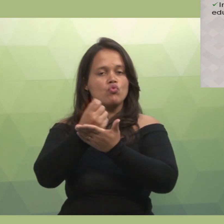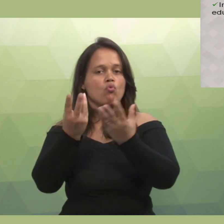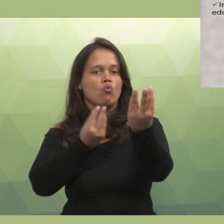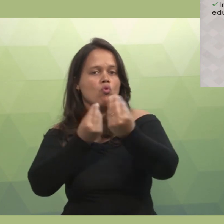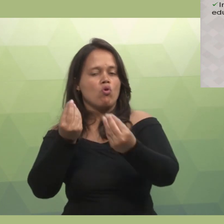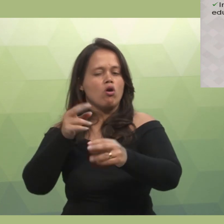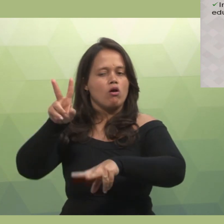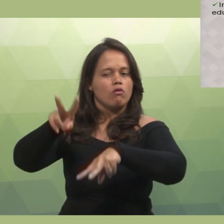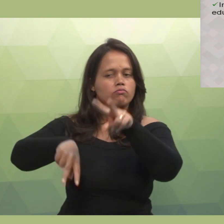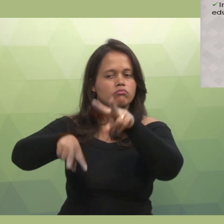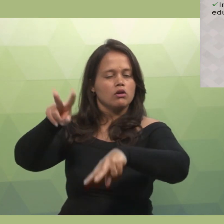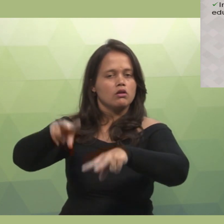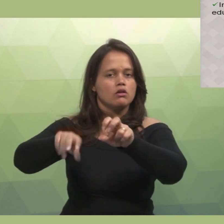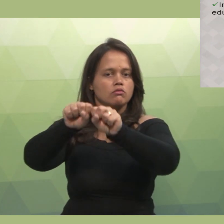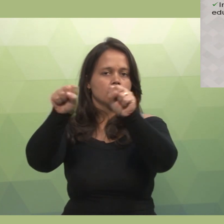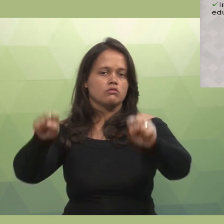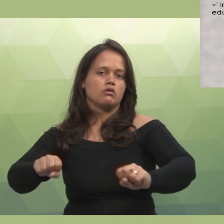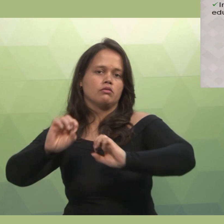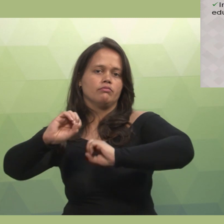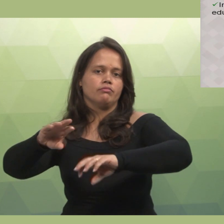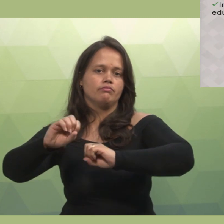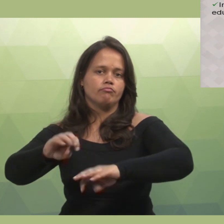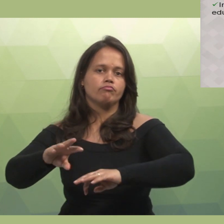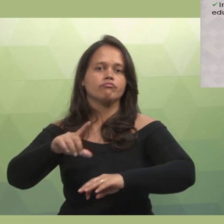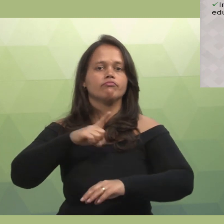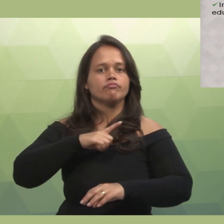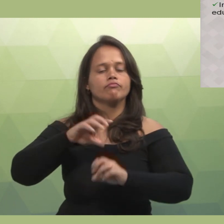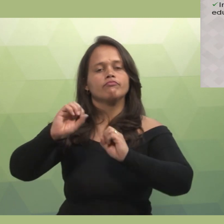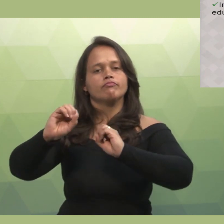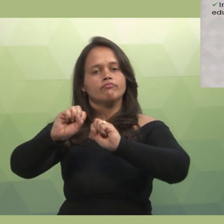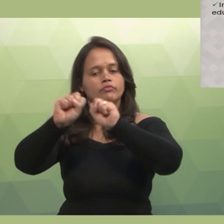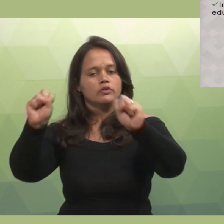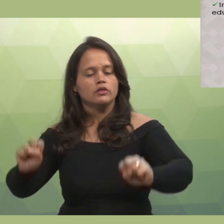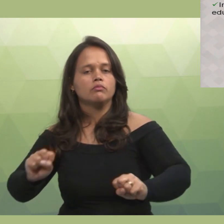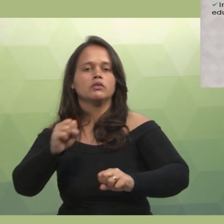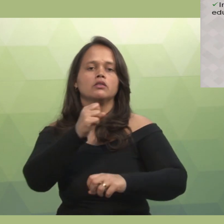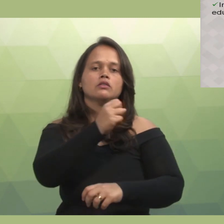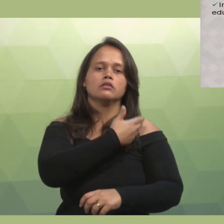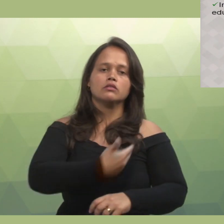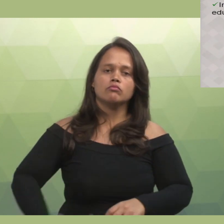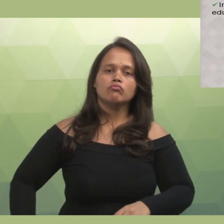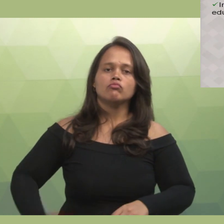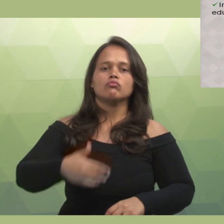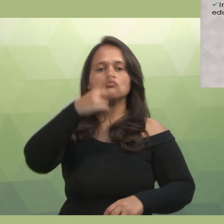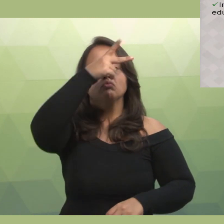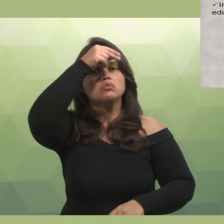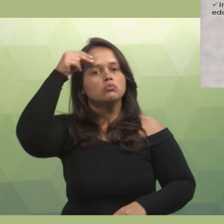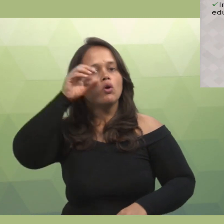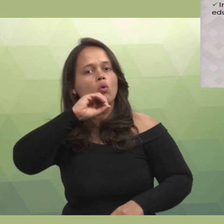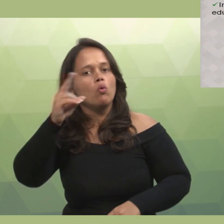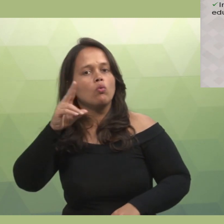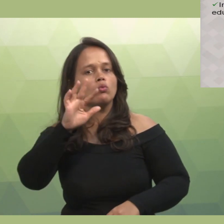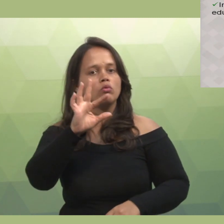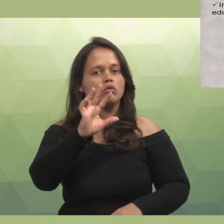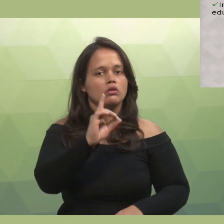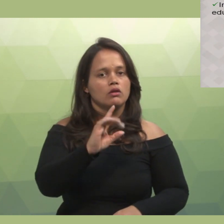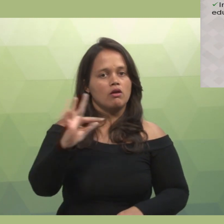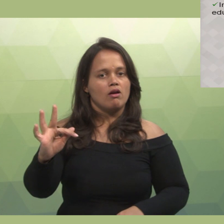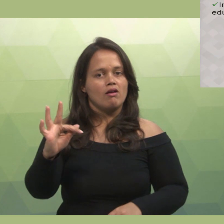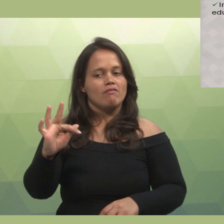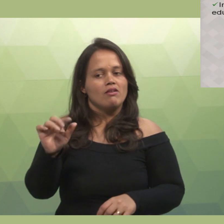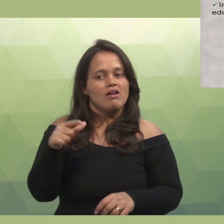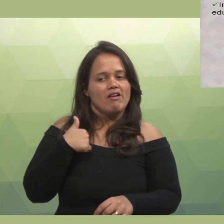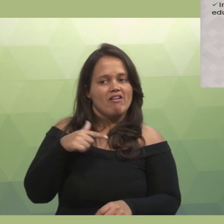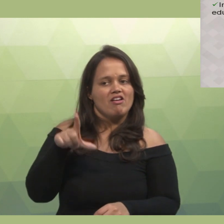estadual, municipal ou do Distrito Federal não é uma opção das instituições. As secretarias e conselhos